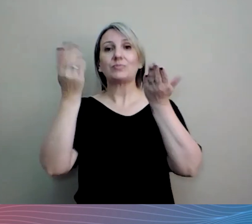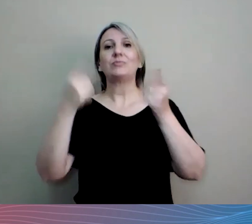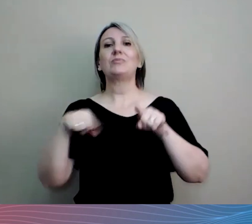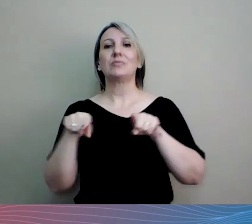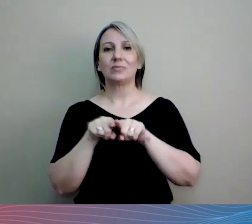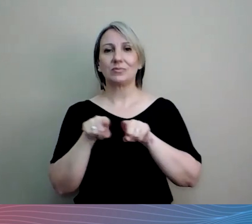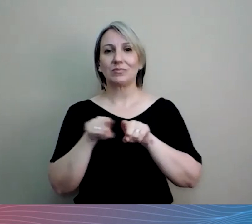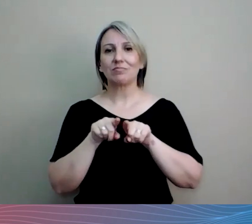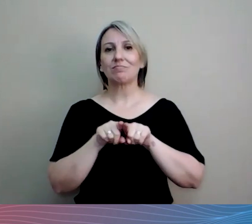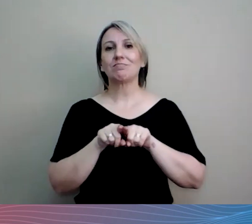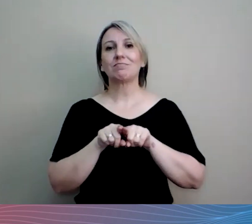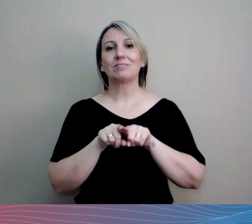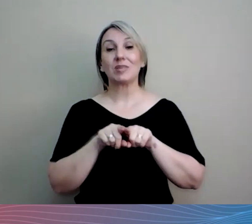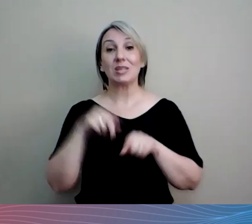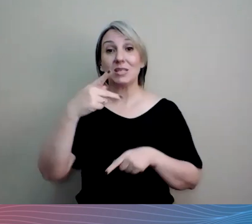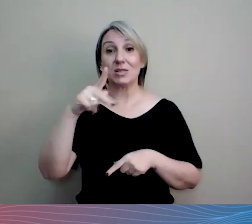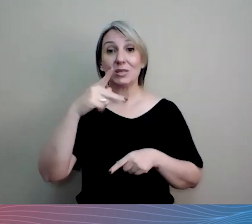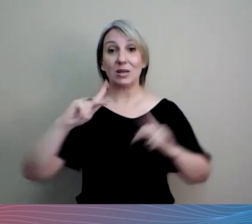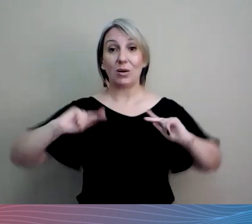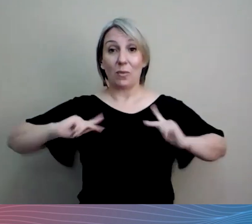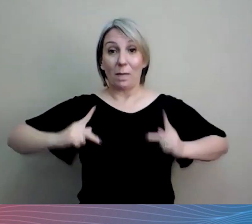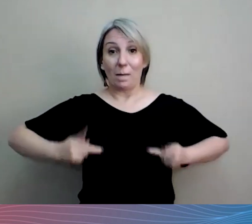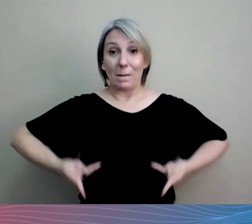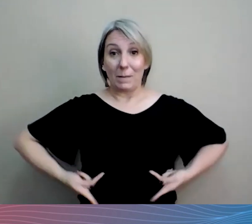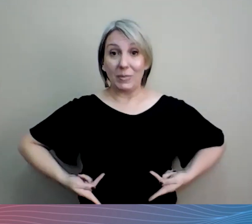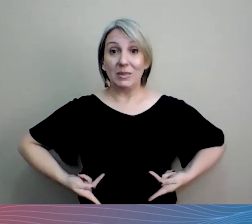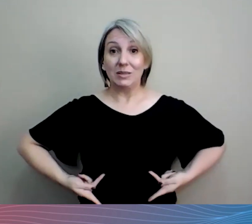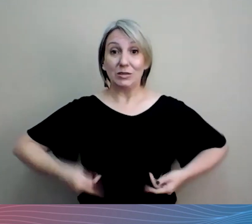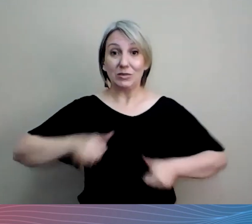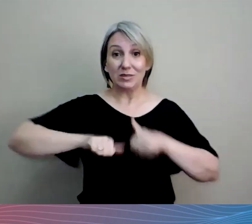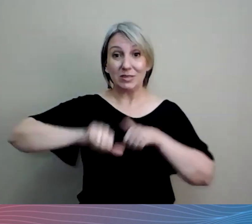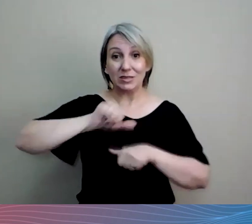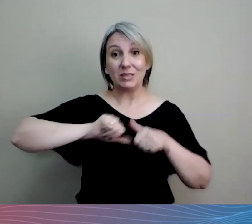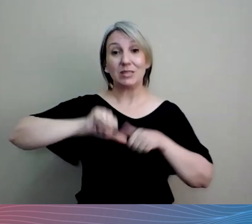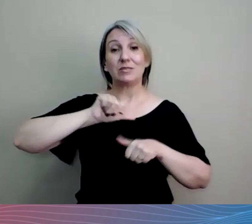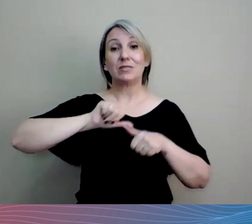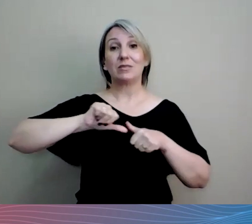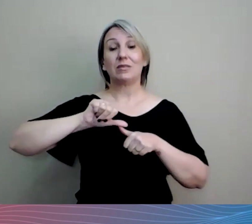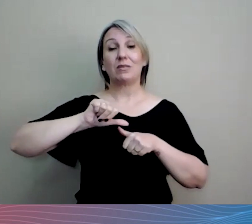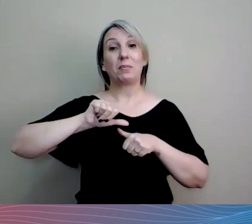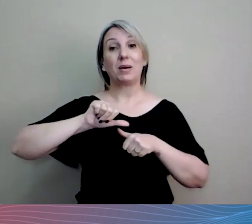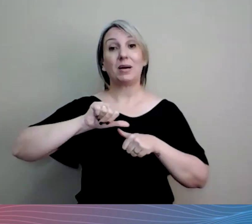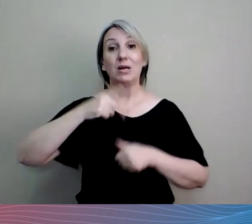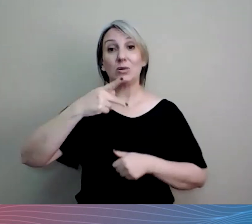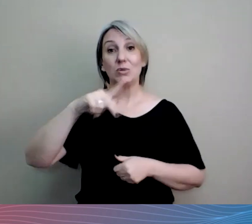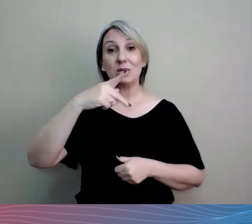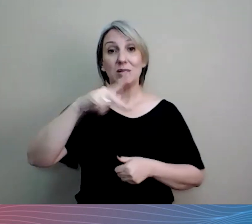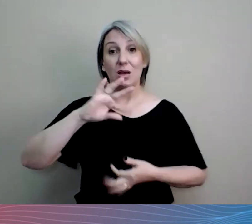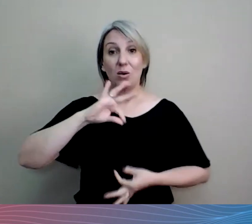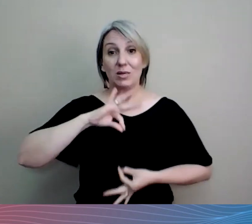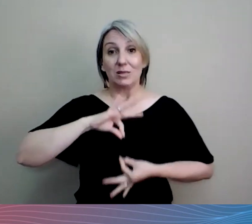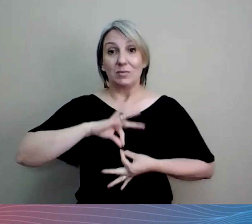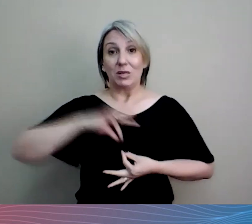corpo mortal por meio do seu Espírito que em vós habita. Irmão, se você